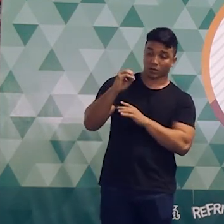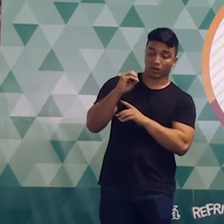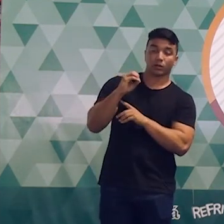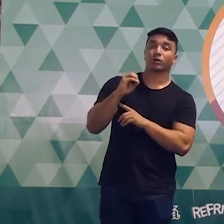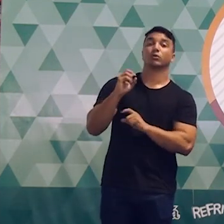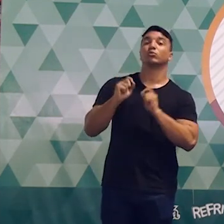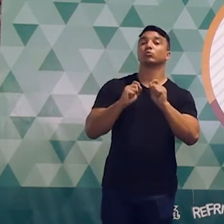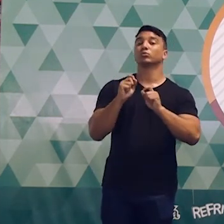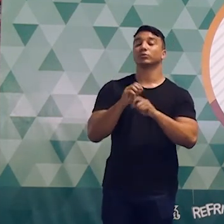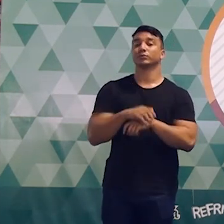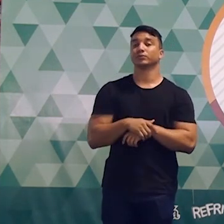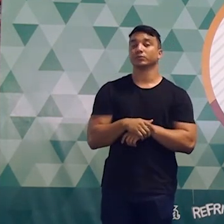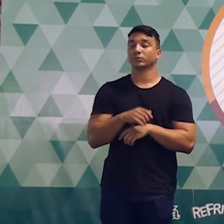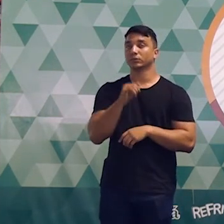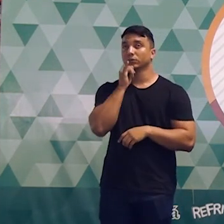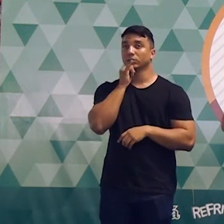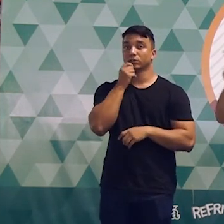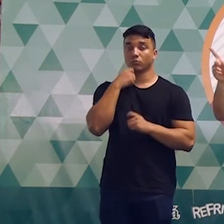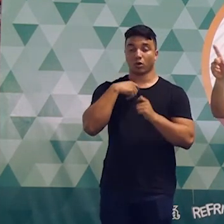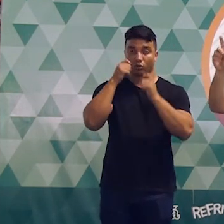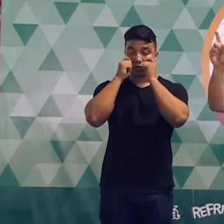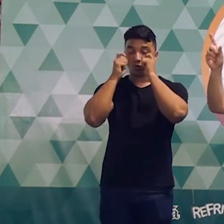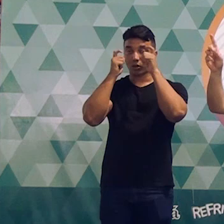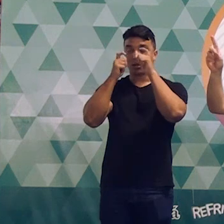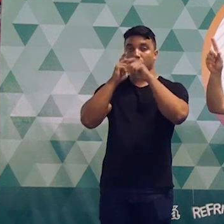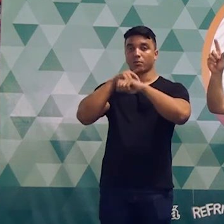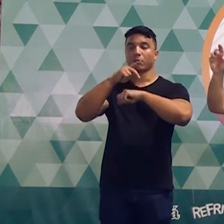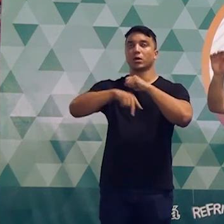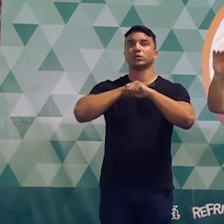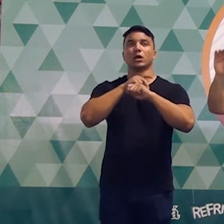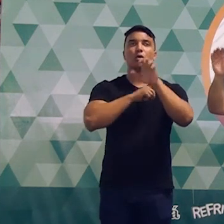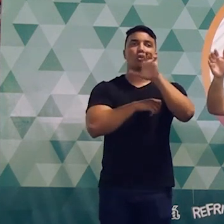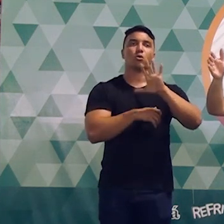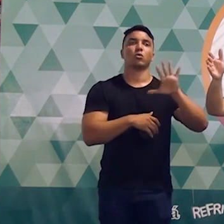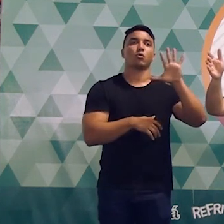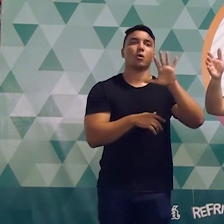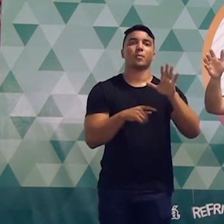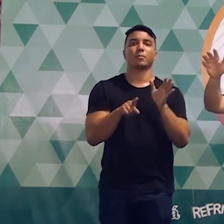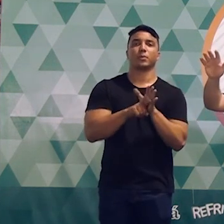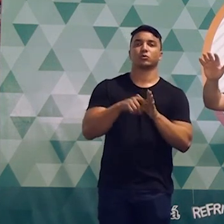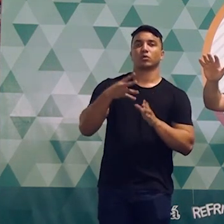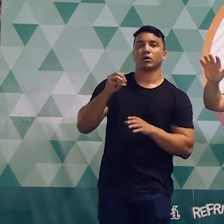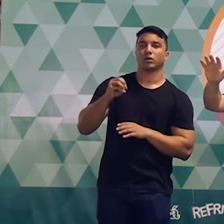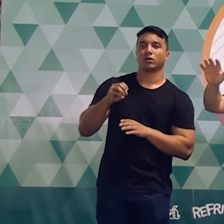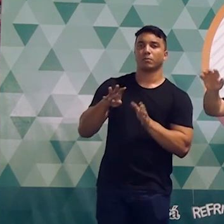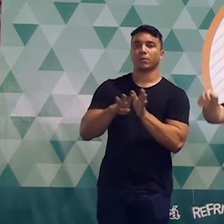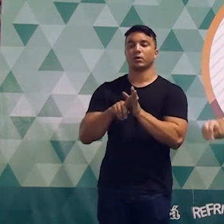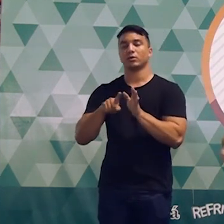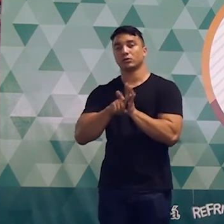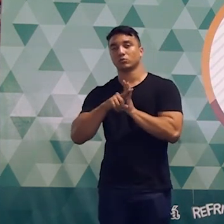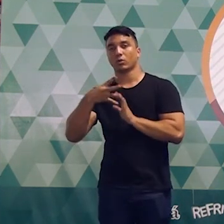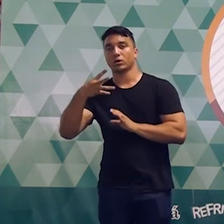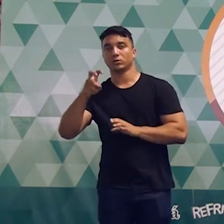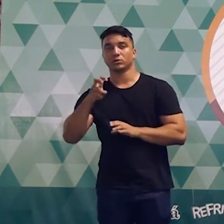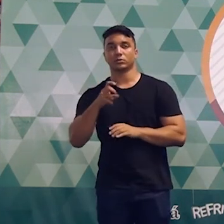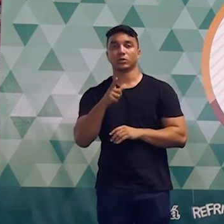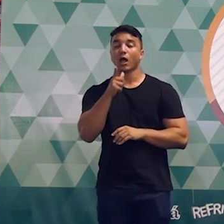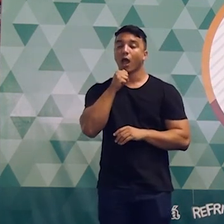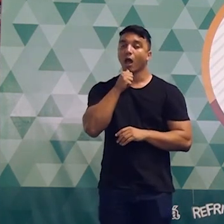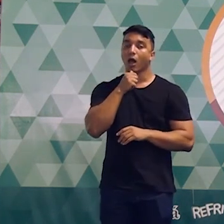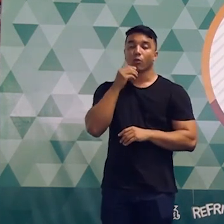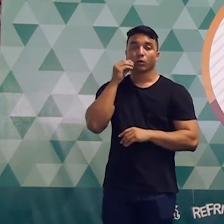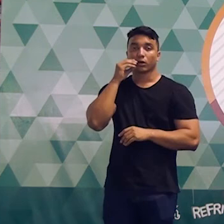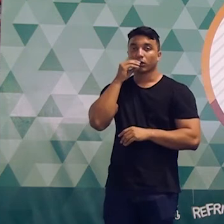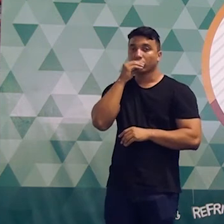40, se tu acordar de manhã cedo num país desses da Europa e está dando menos 40, menos 45, tu pega água